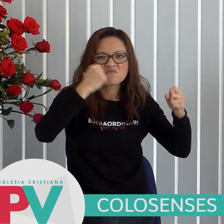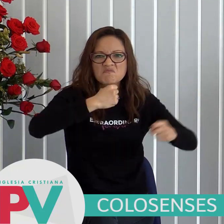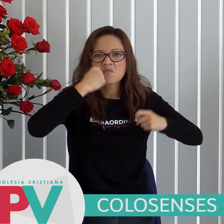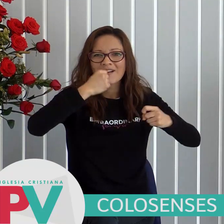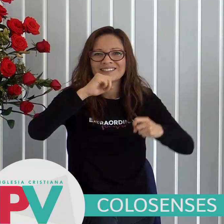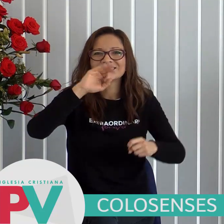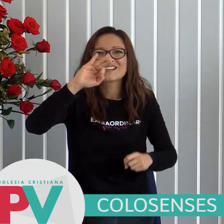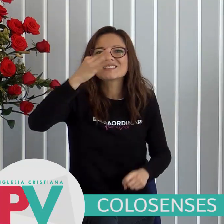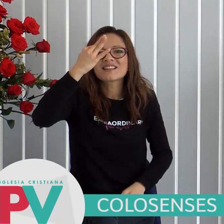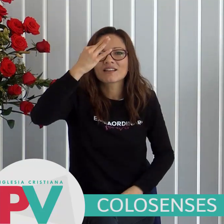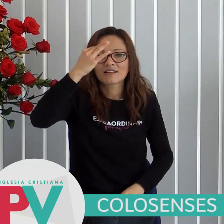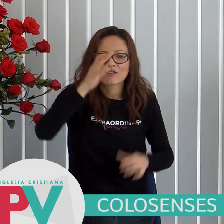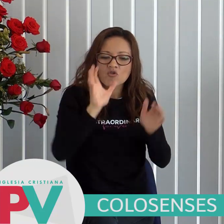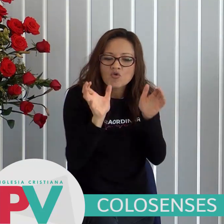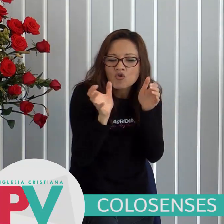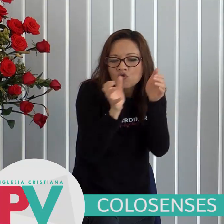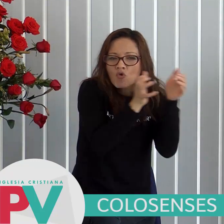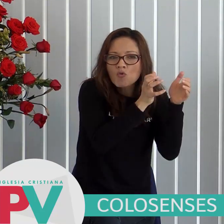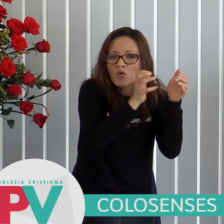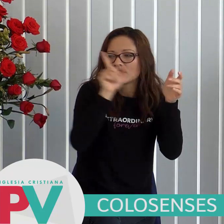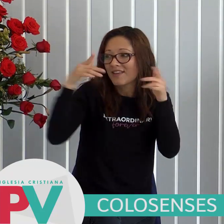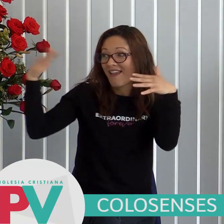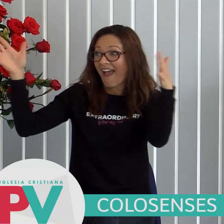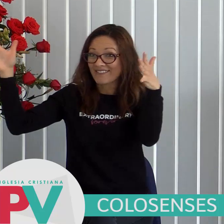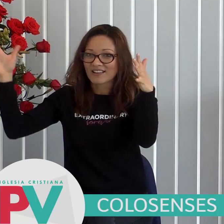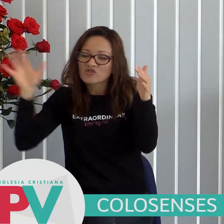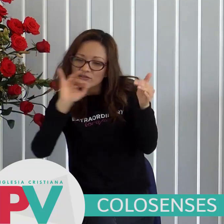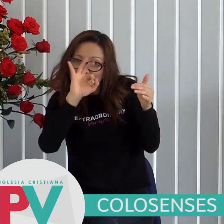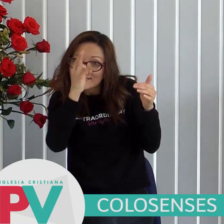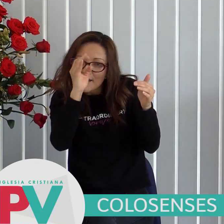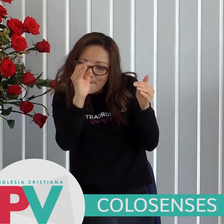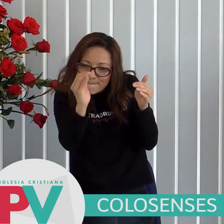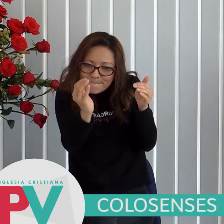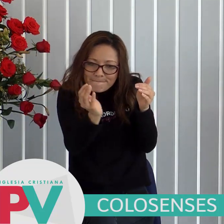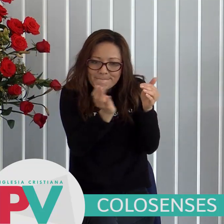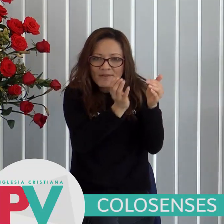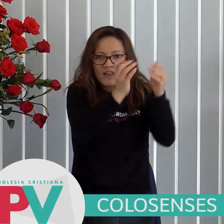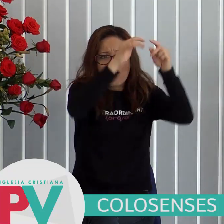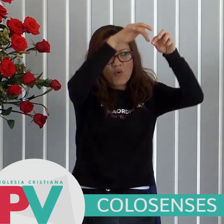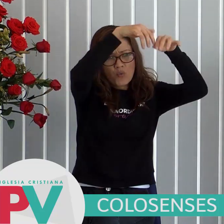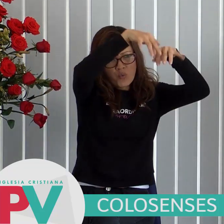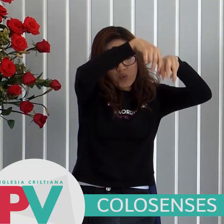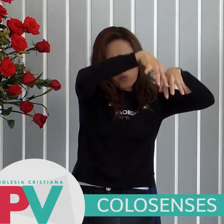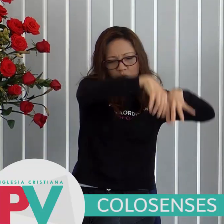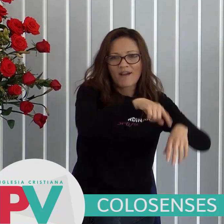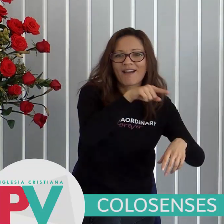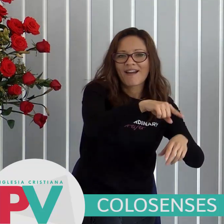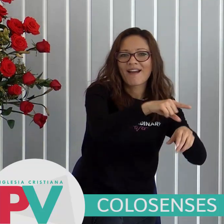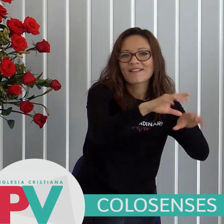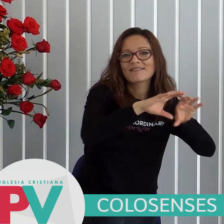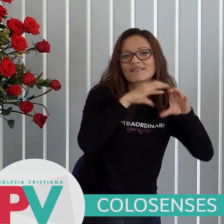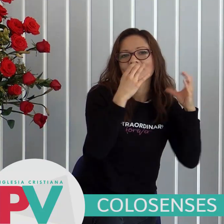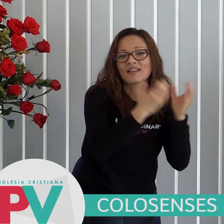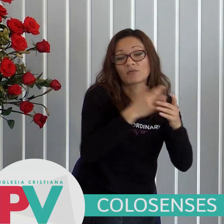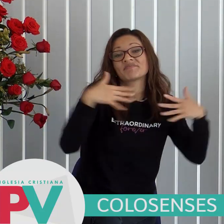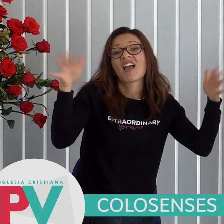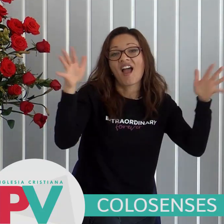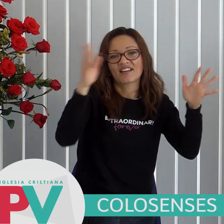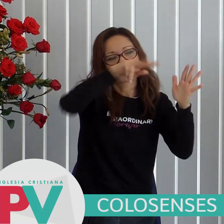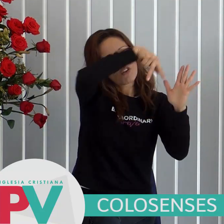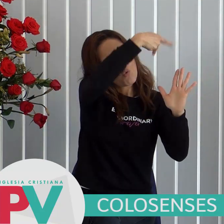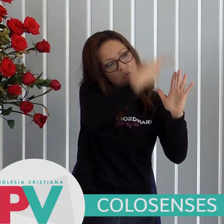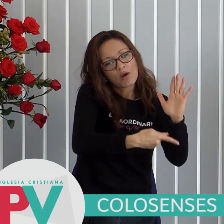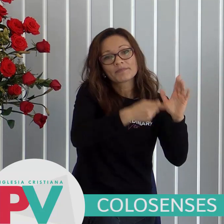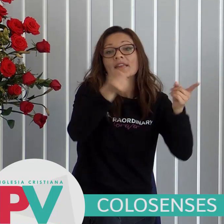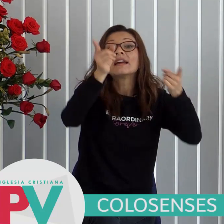Una tercera parte de los cielos cayó con Satanás. Y además de los ángeles caídos están los demonios que están haciendo la